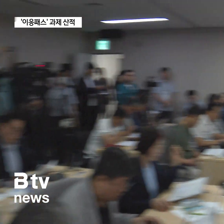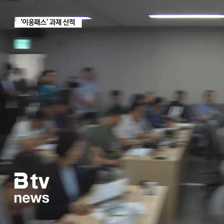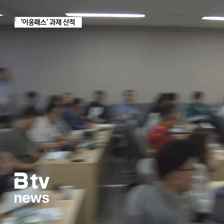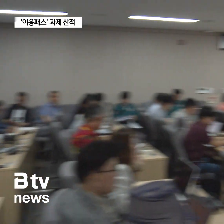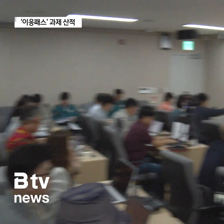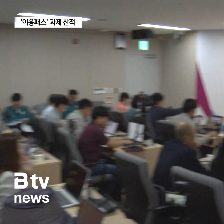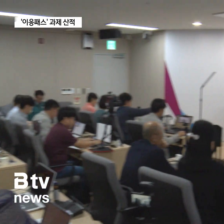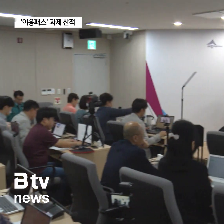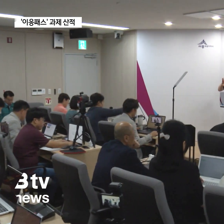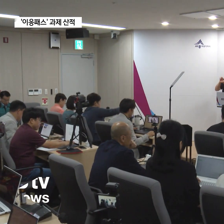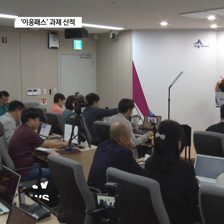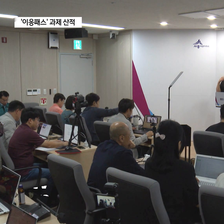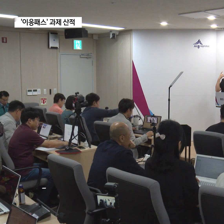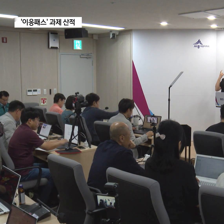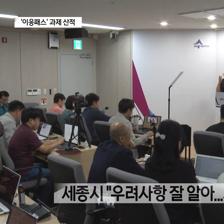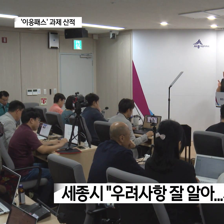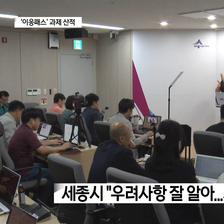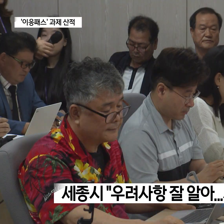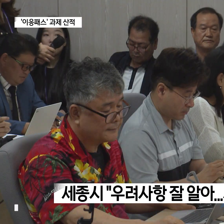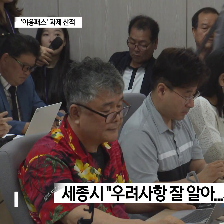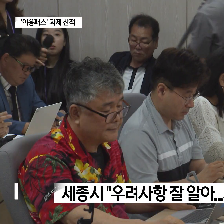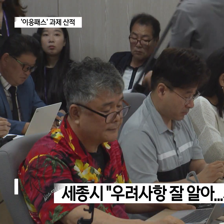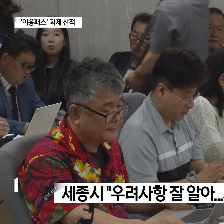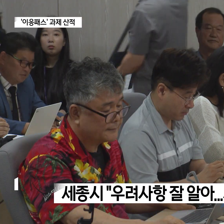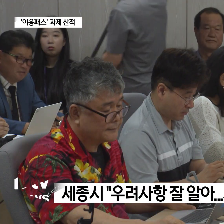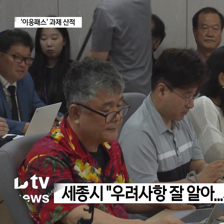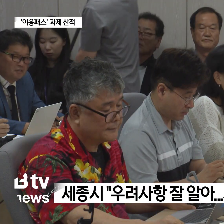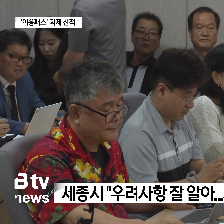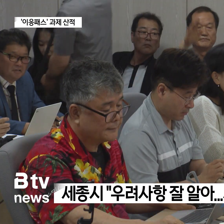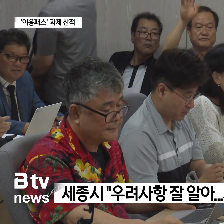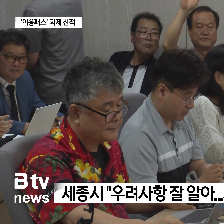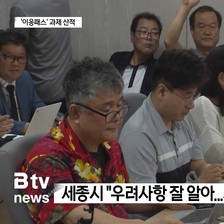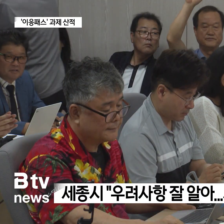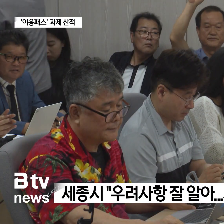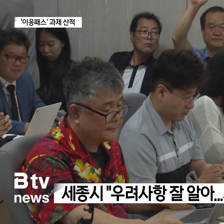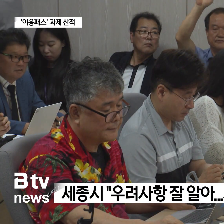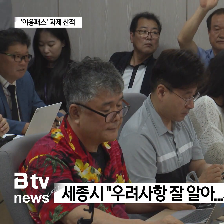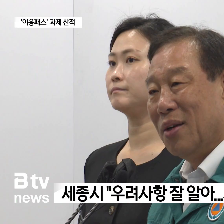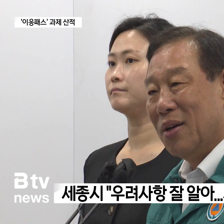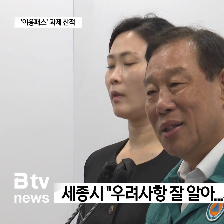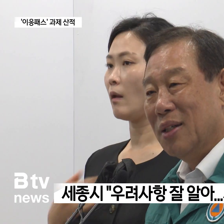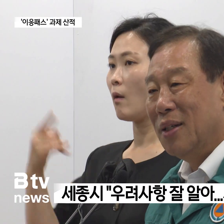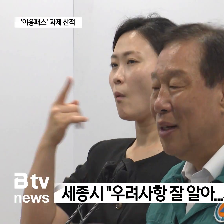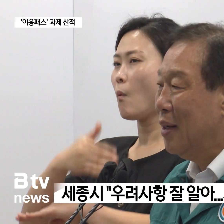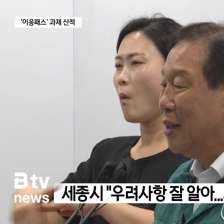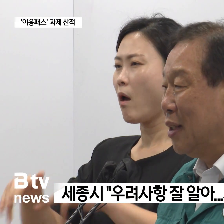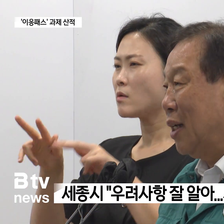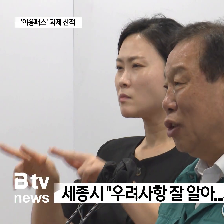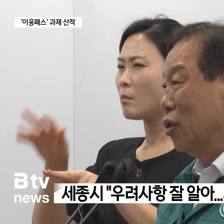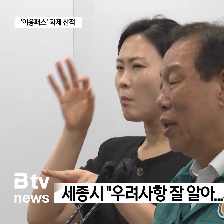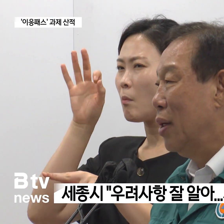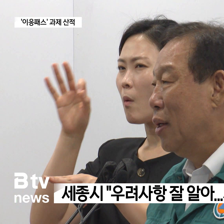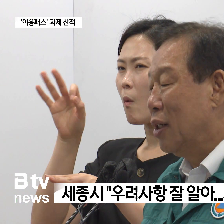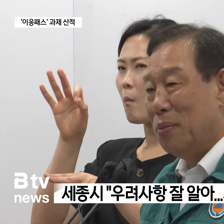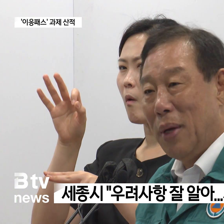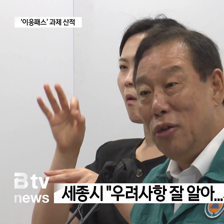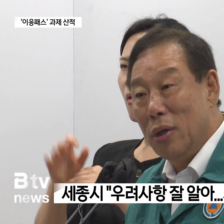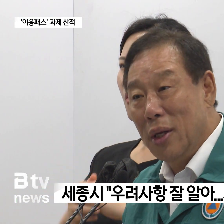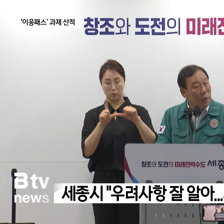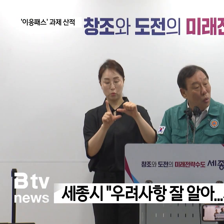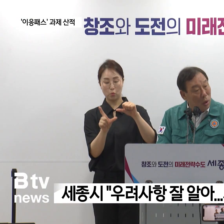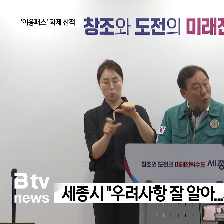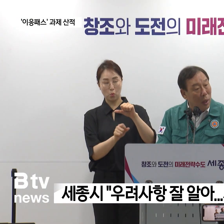현재는 대부분 해결된 상태입니다 세종시는 준비과정에서 불거지고 있는 여러 우려 사항을 잘 알고